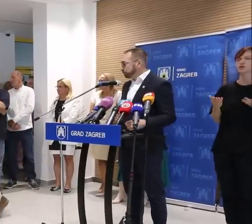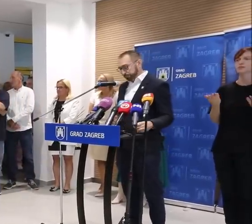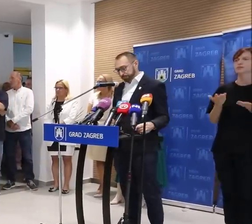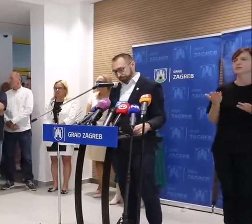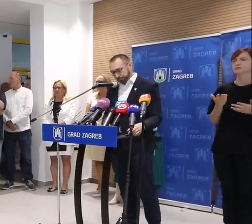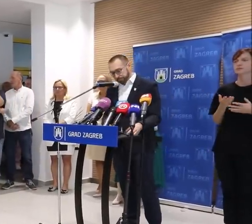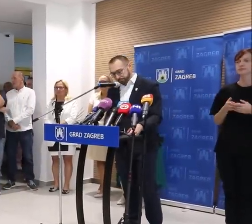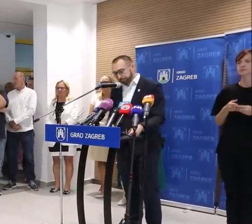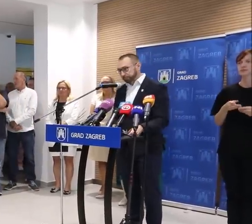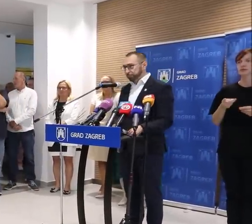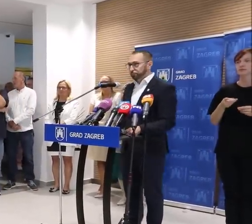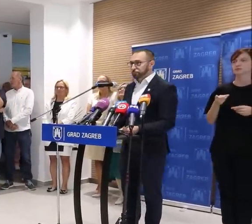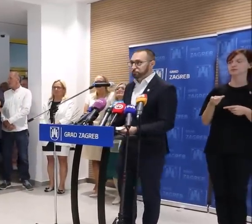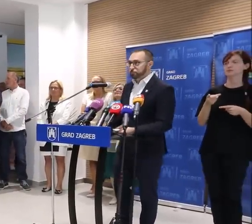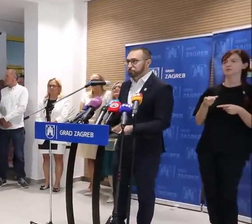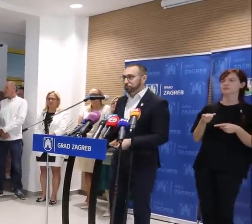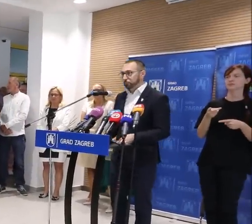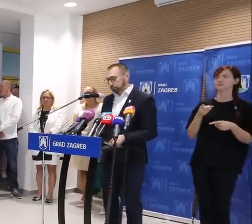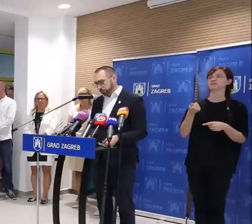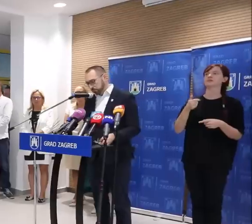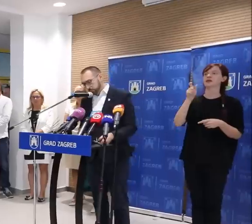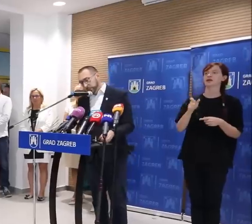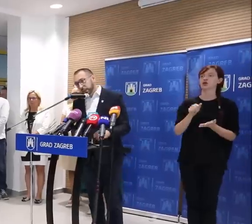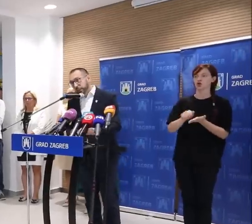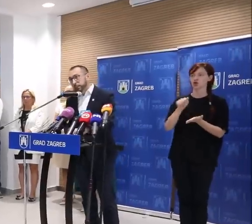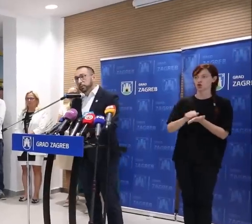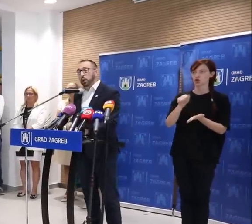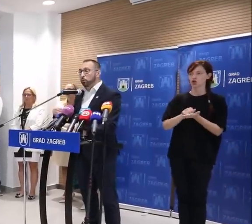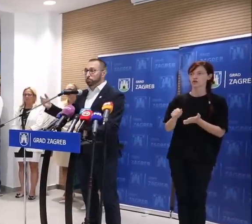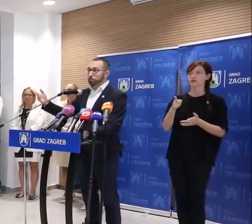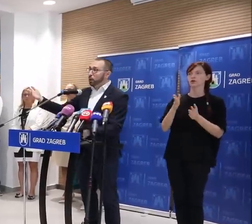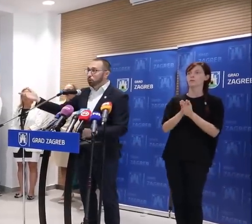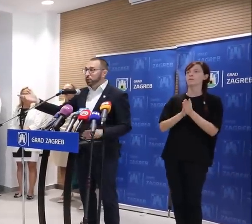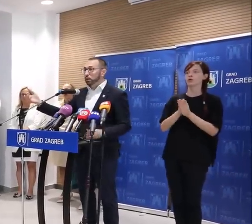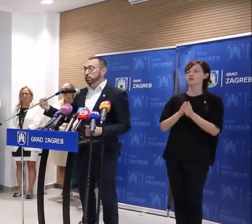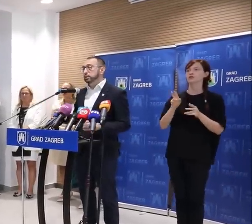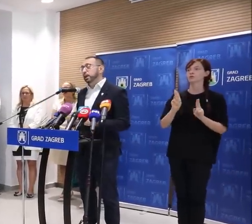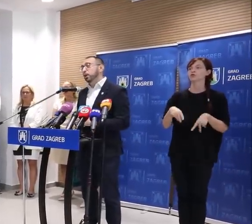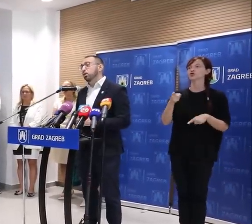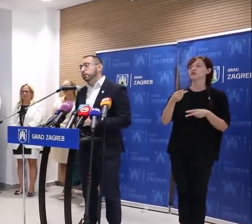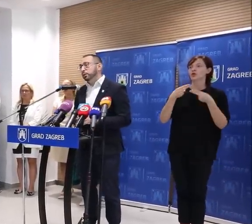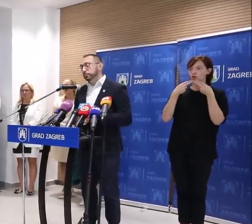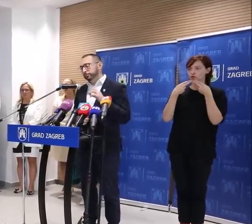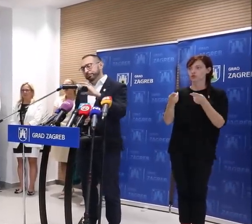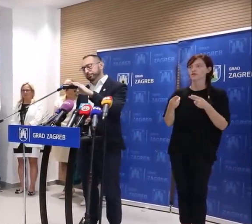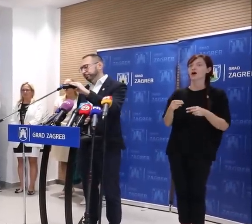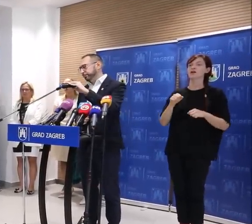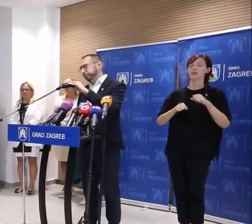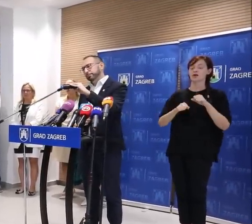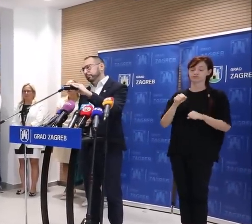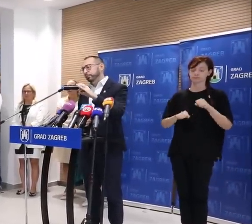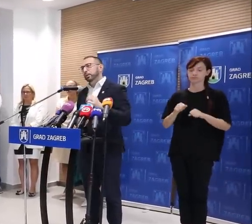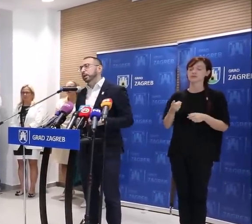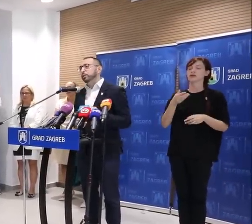Gospodine Tomaševiću, možemo li održati ovu presicu na minimum razine pristojnosti i odgovarate na pitanja? Evo, postavit ćemo kao